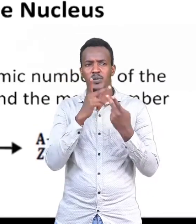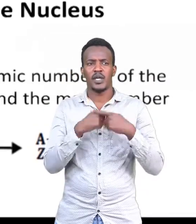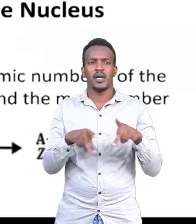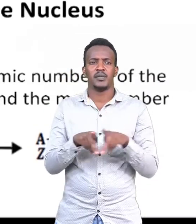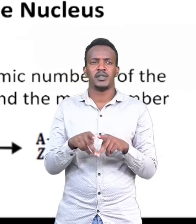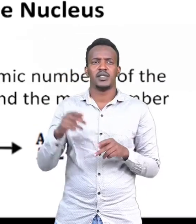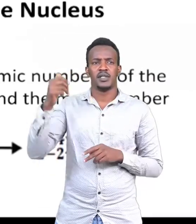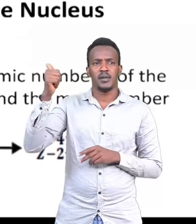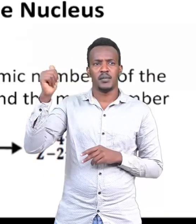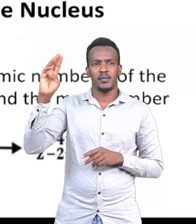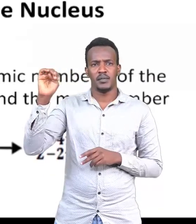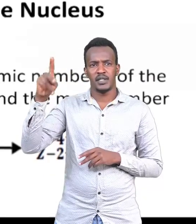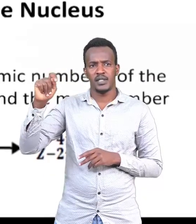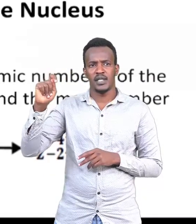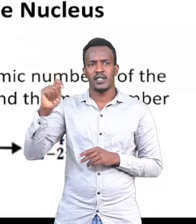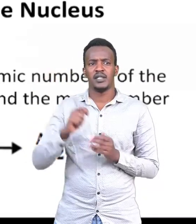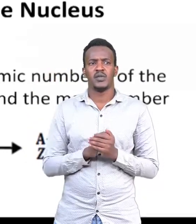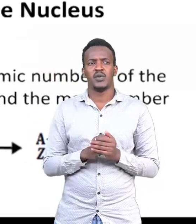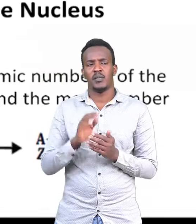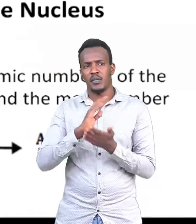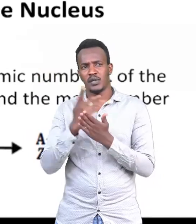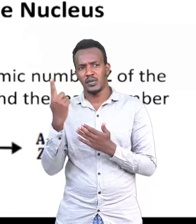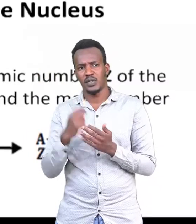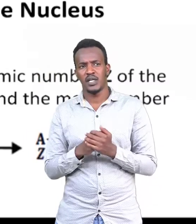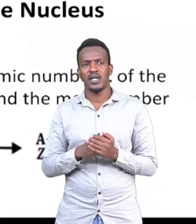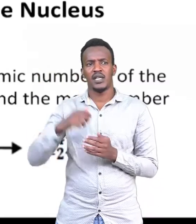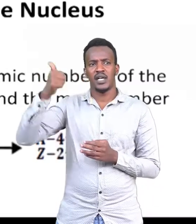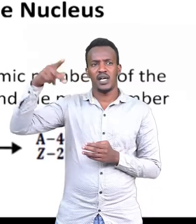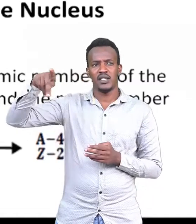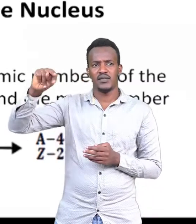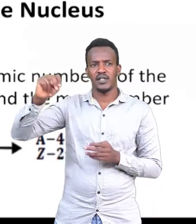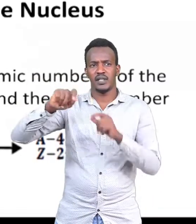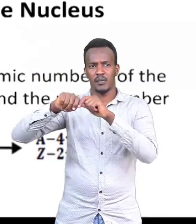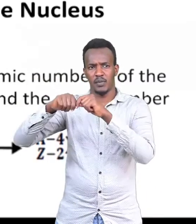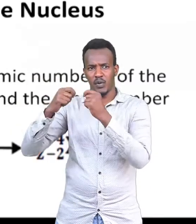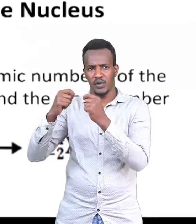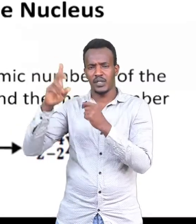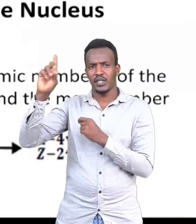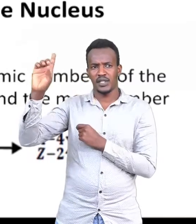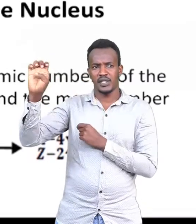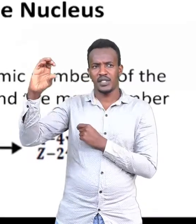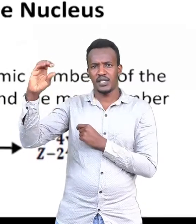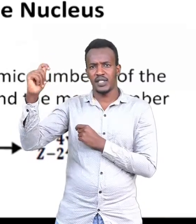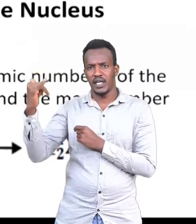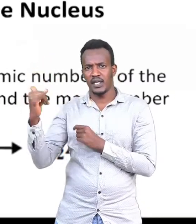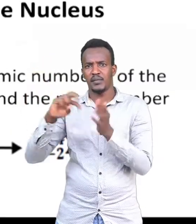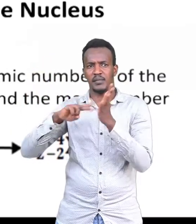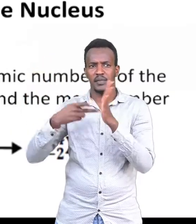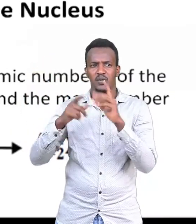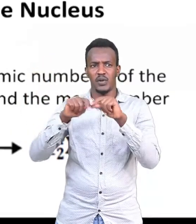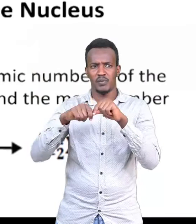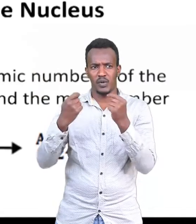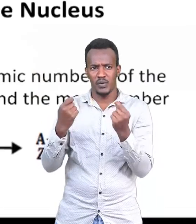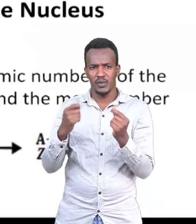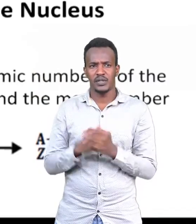beta ama markaas waxay gamma waa qaybtan koowaad ee alpha decay-ga mid kasta waxa la raacin doonaa markaas erigaasi adig burburka alfadu markaas muxuu